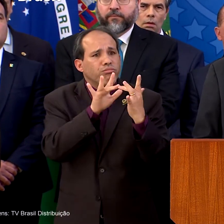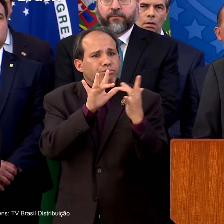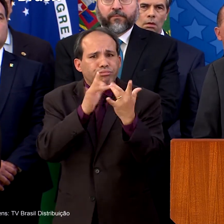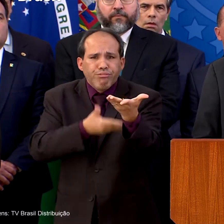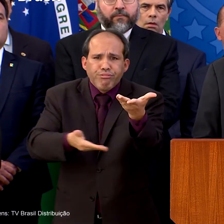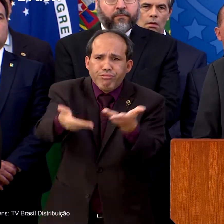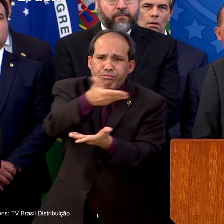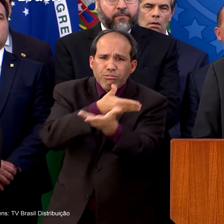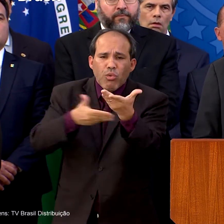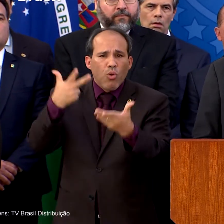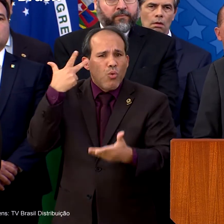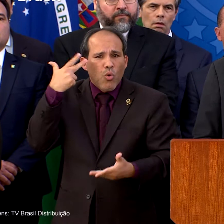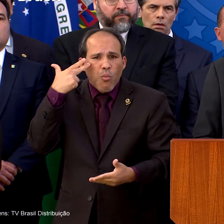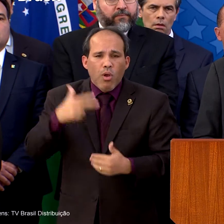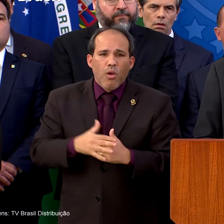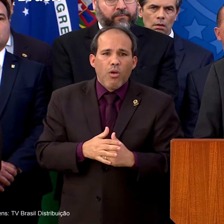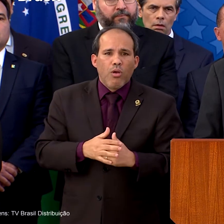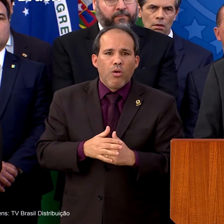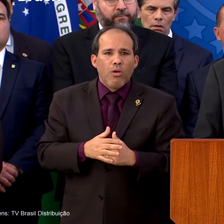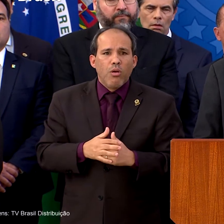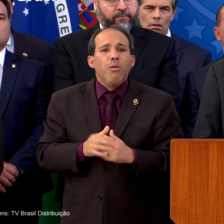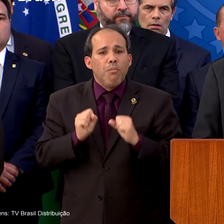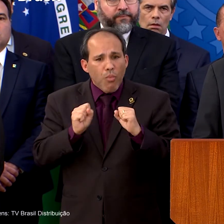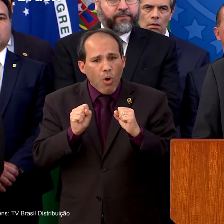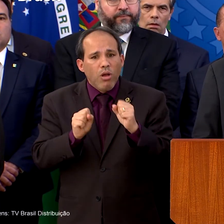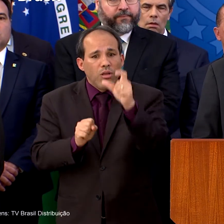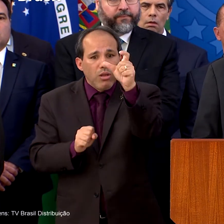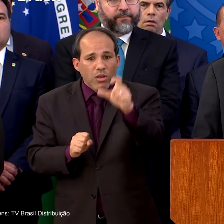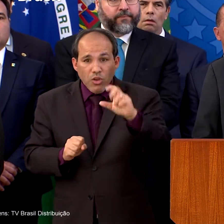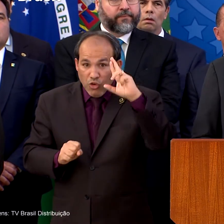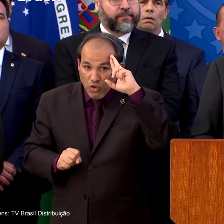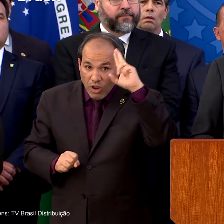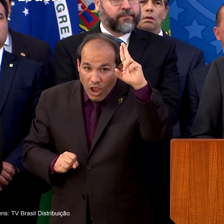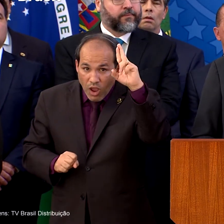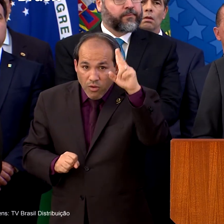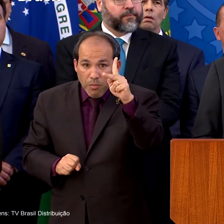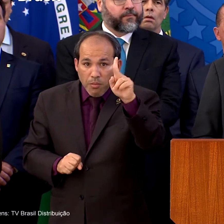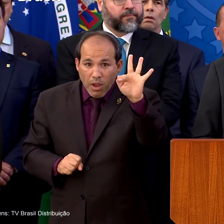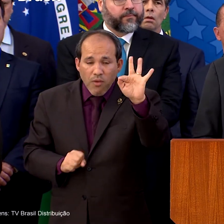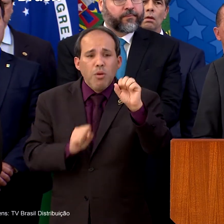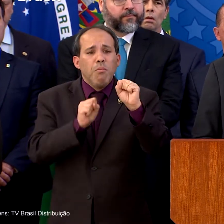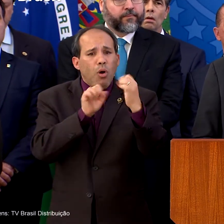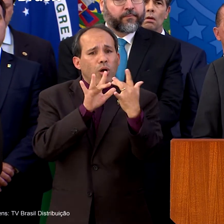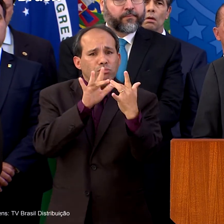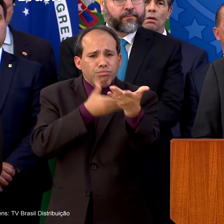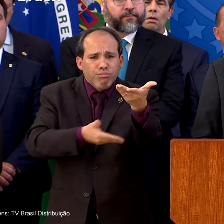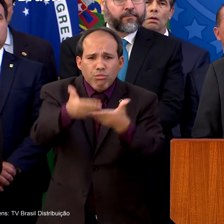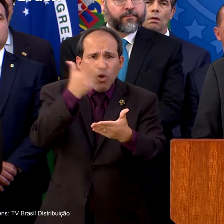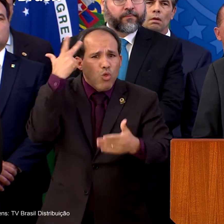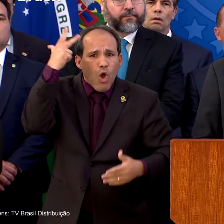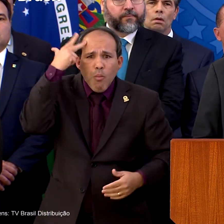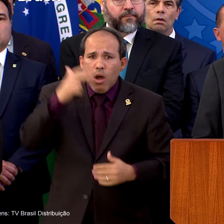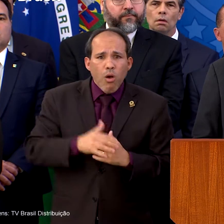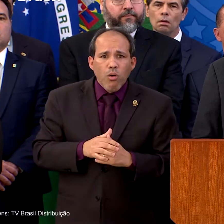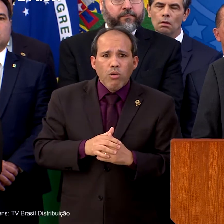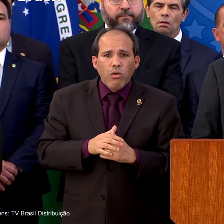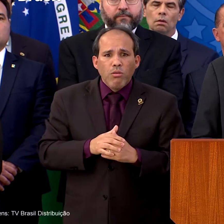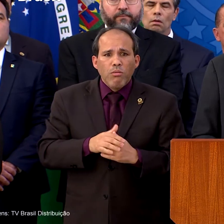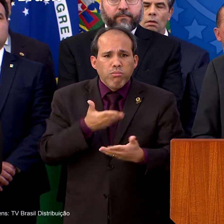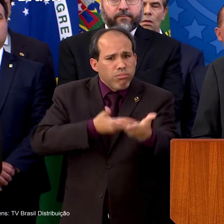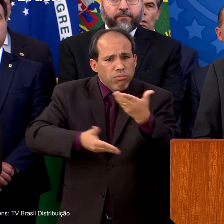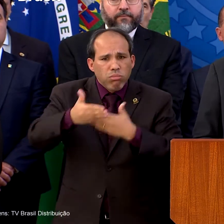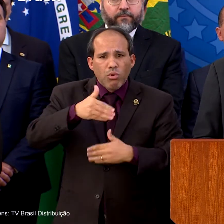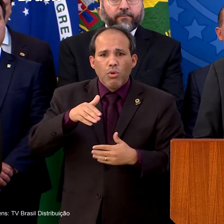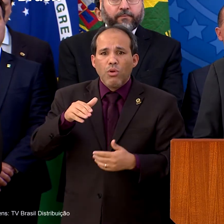ele e por que não e o interagir com sobra inteligência